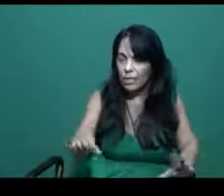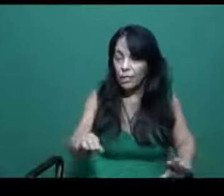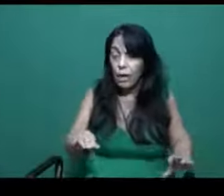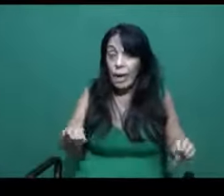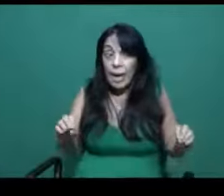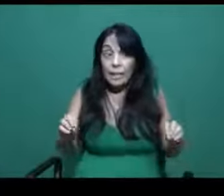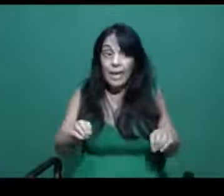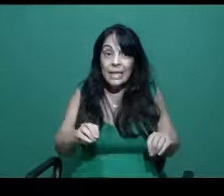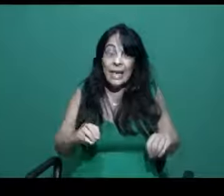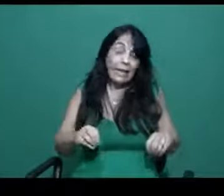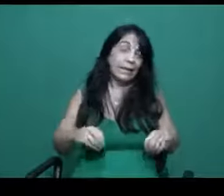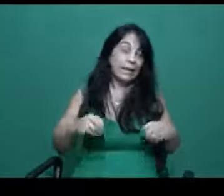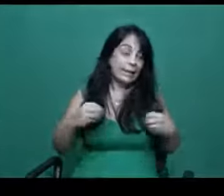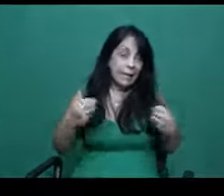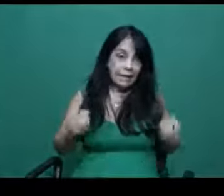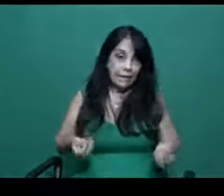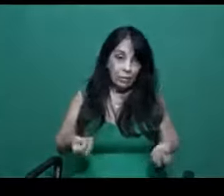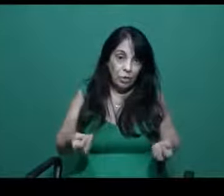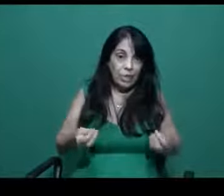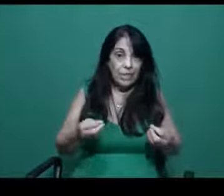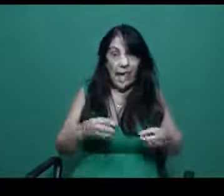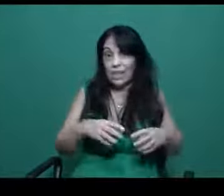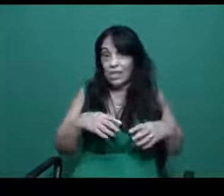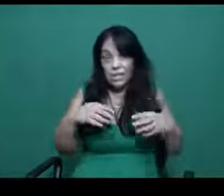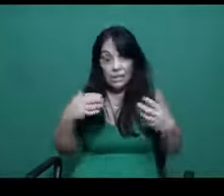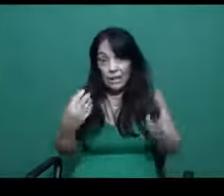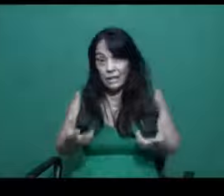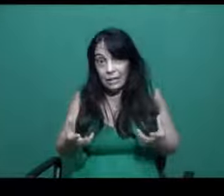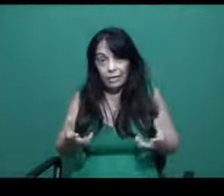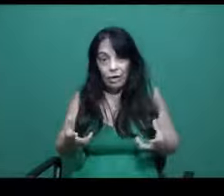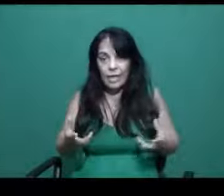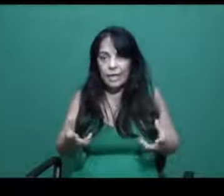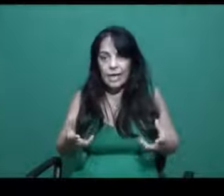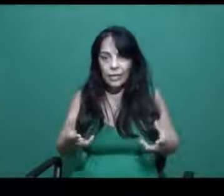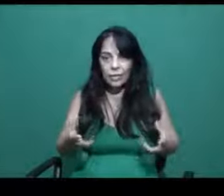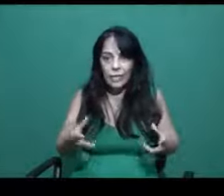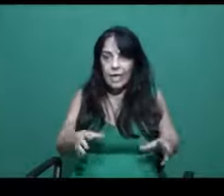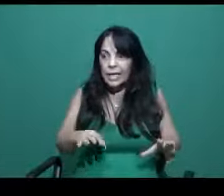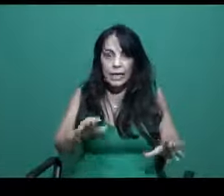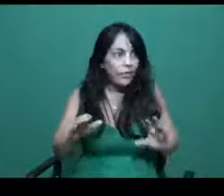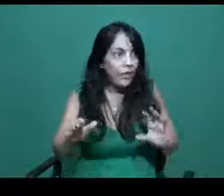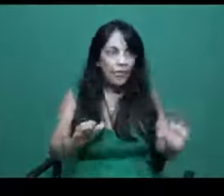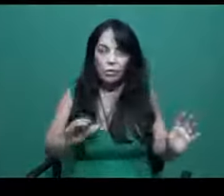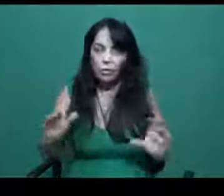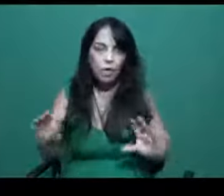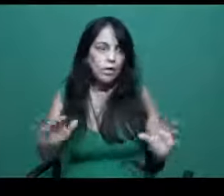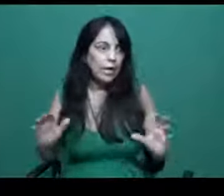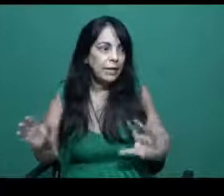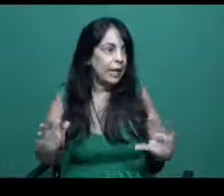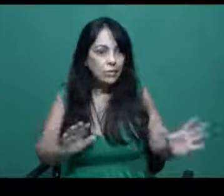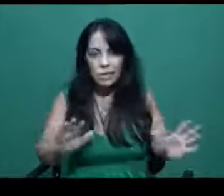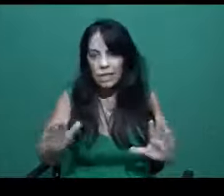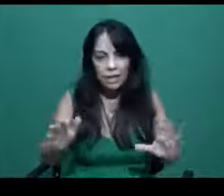arrumadinho. Mas era tanta curiosidade e tanta informação que ficavam todos atentos